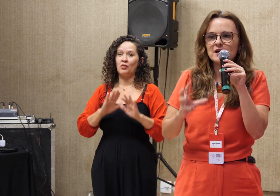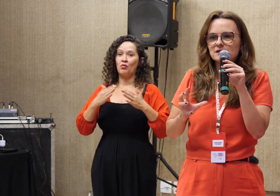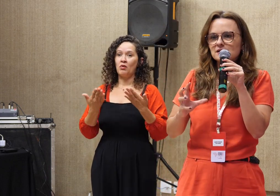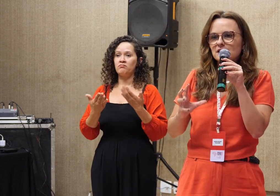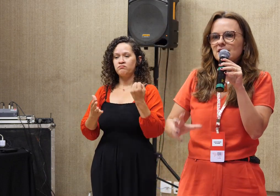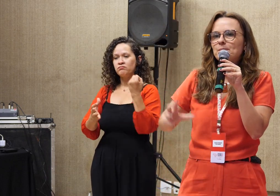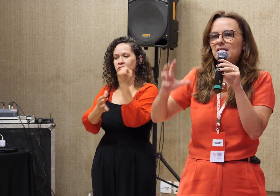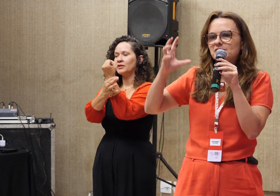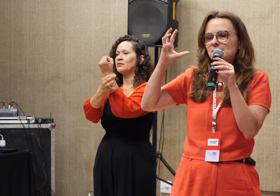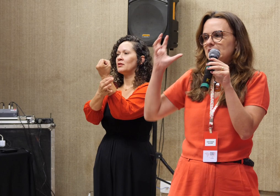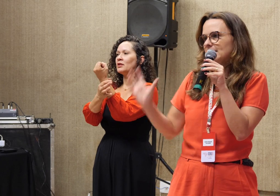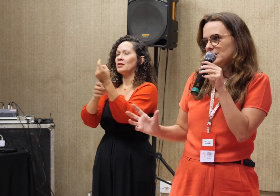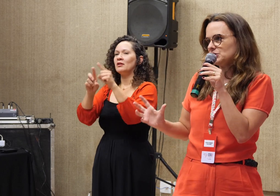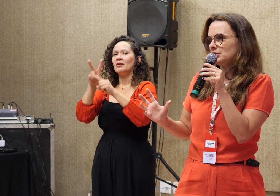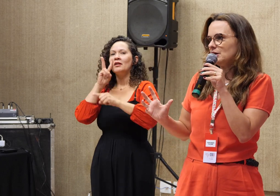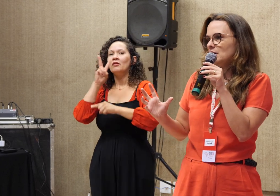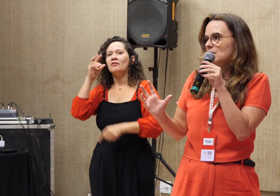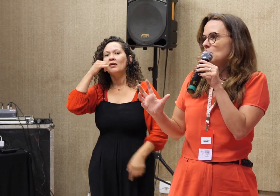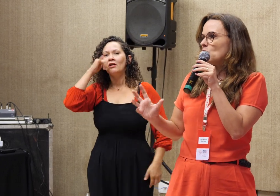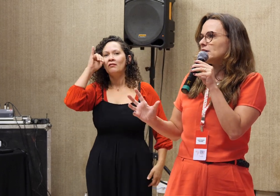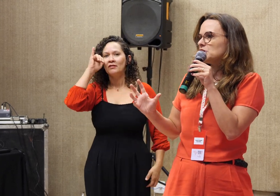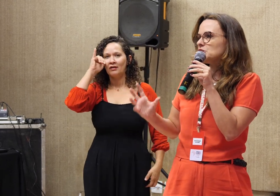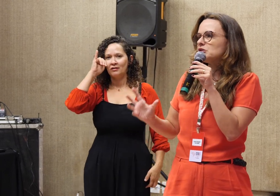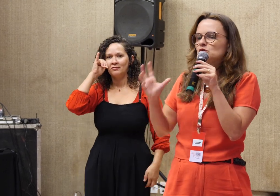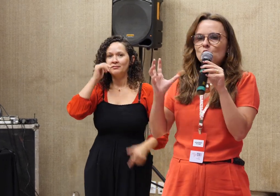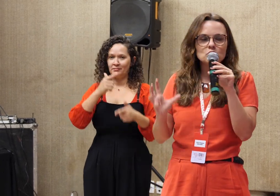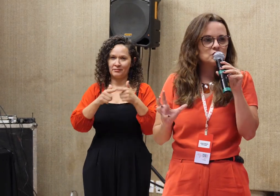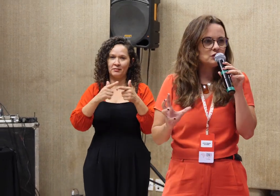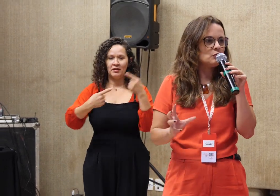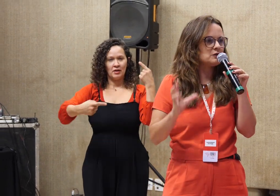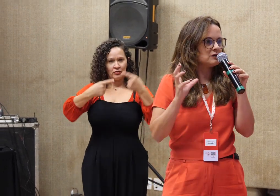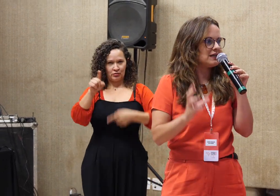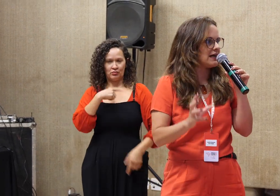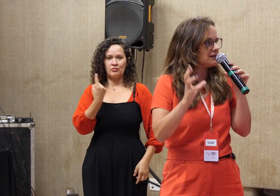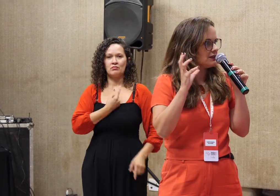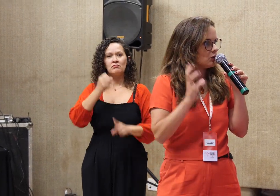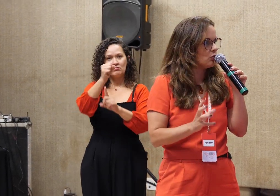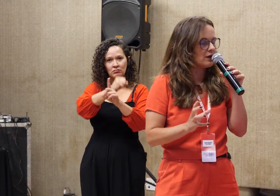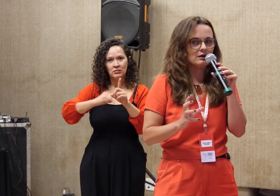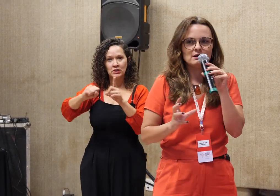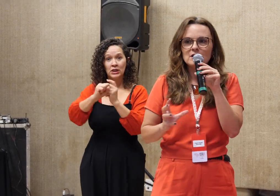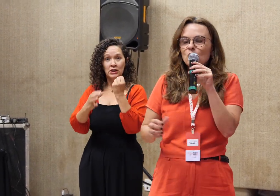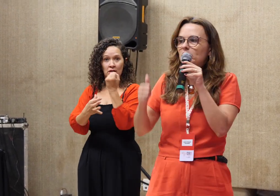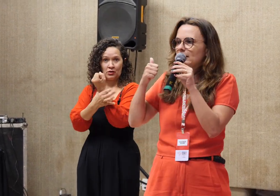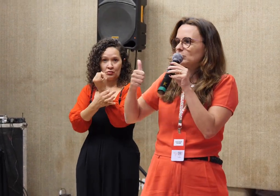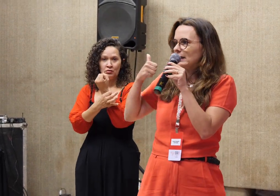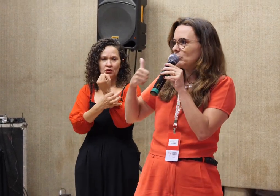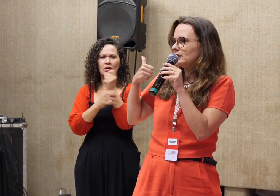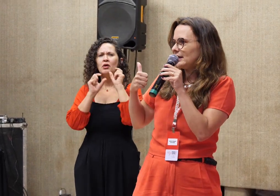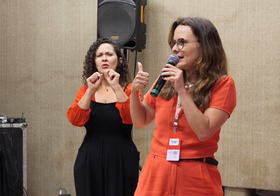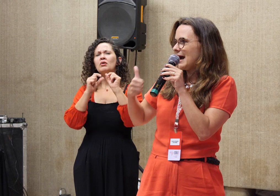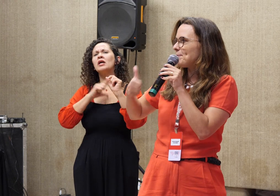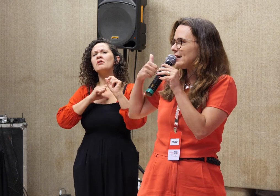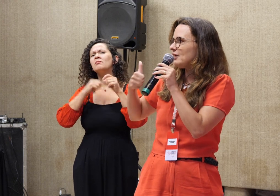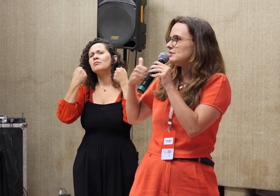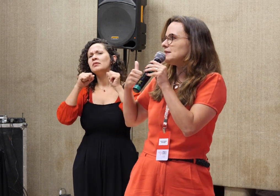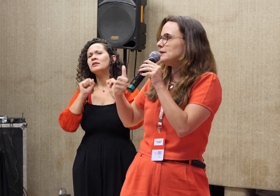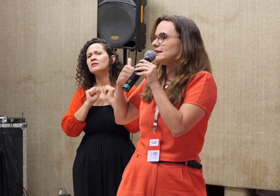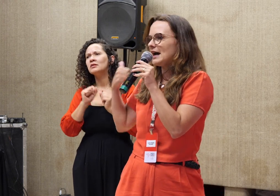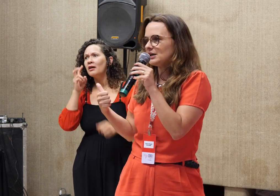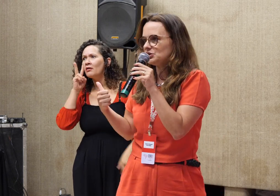a confiança e a previsibilidade. Quando a gente discute uma sociedade segura, o que, que eu tenho que ter?